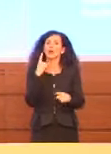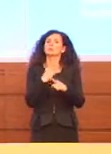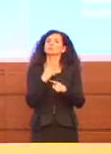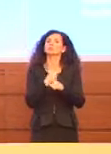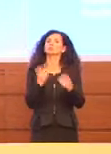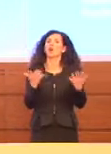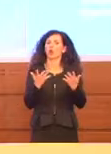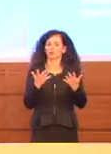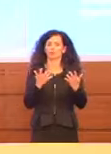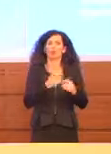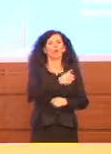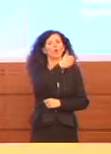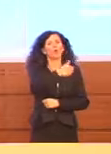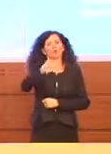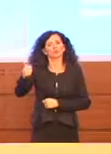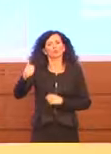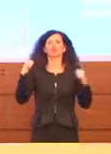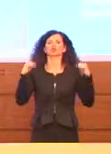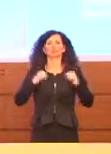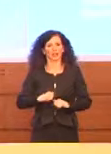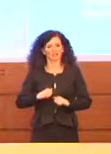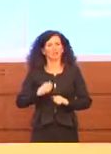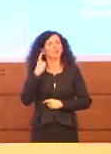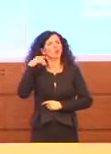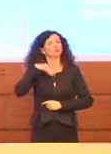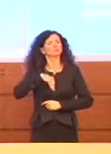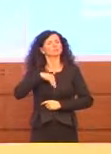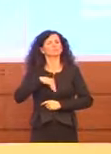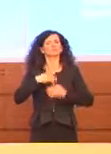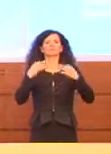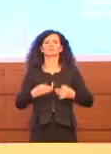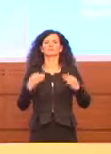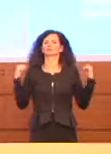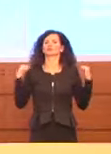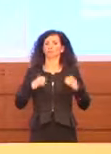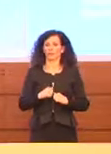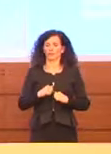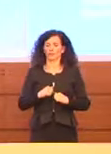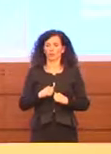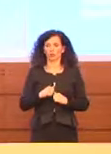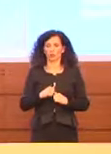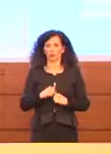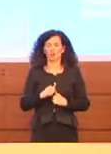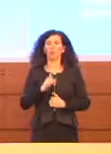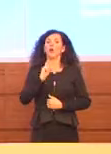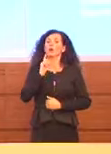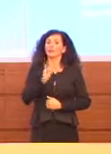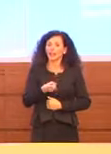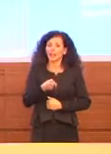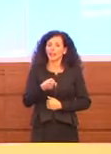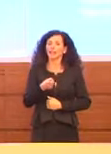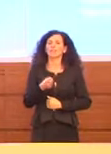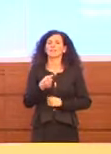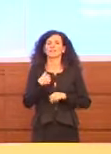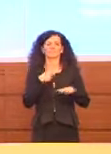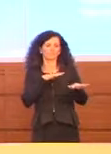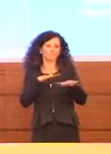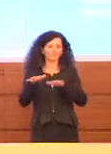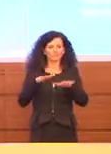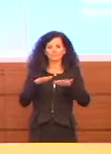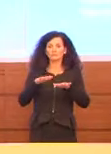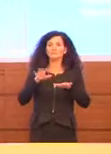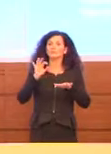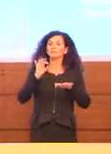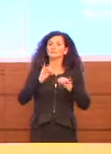senso civico da parte dei nostri connazionali bisognerà muoversi in caso di esigenze e soprattutto